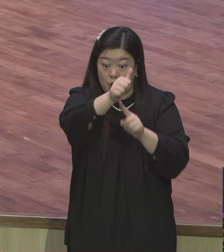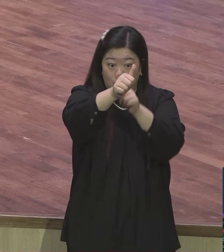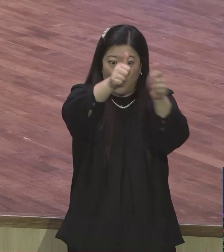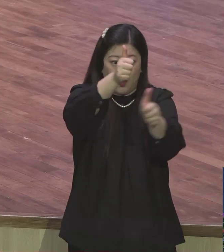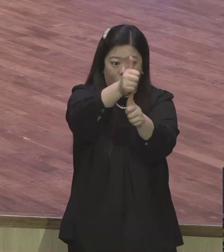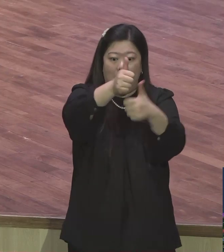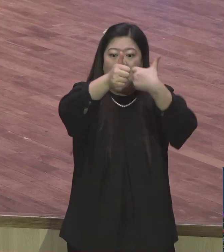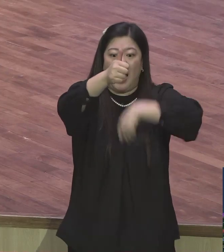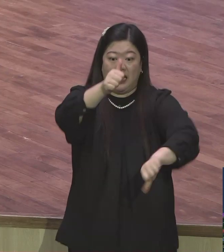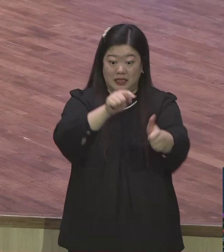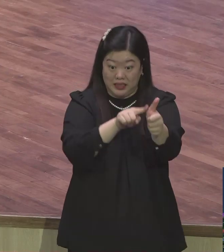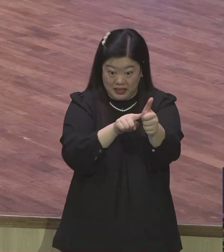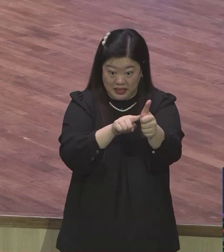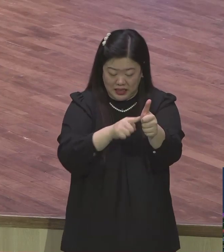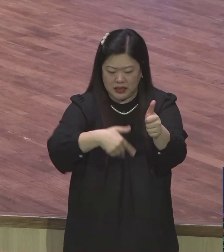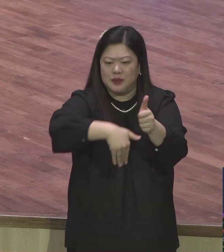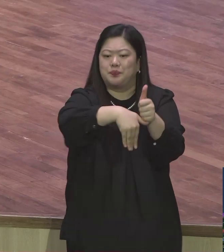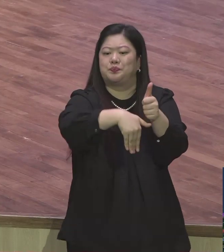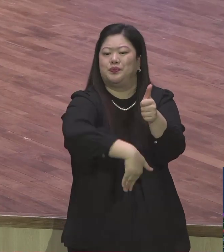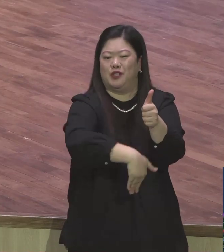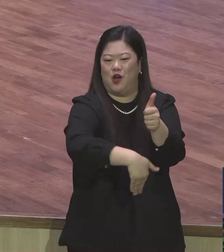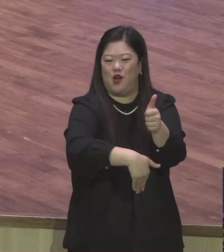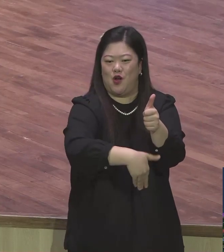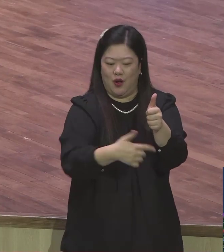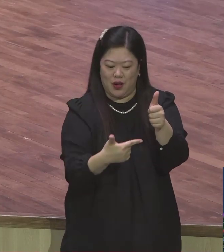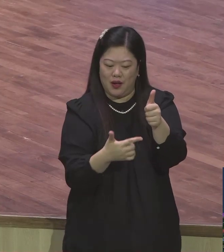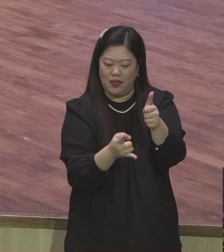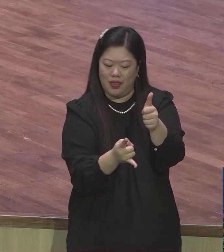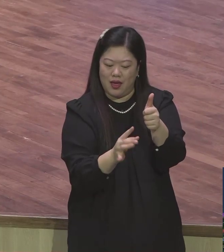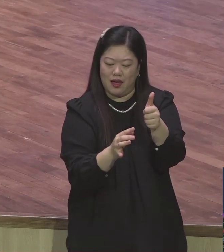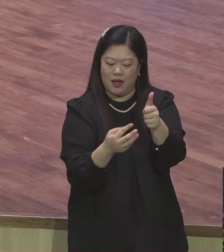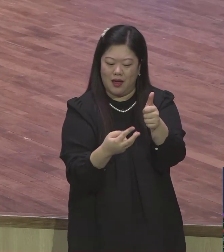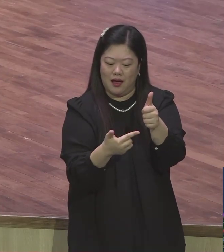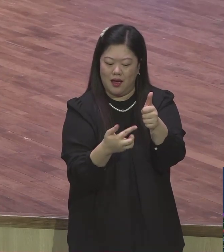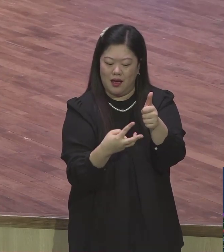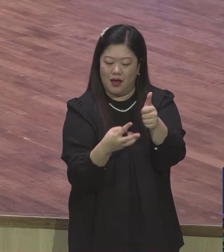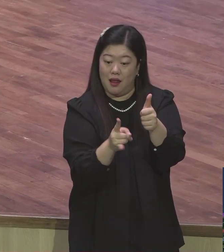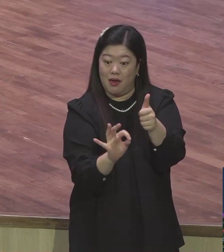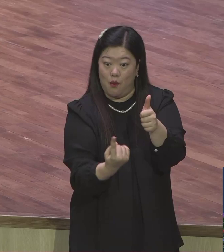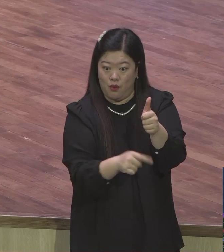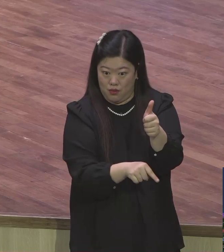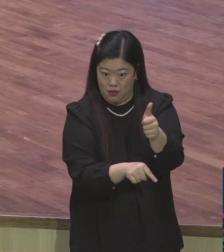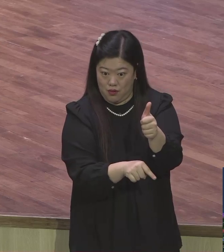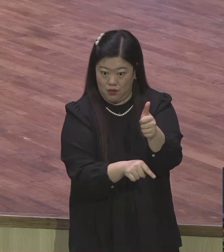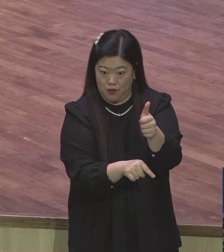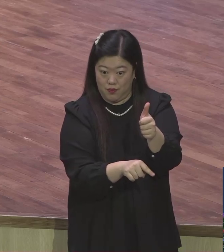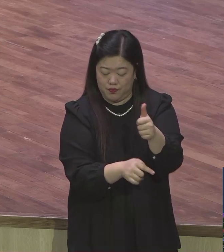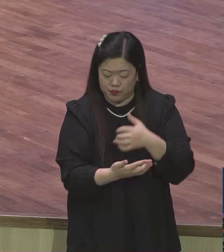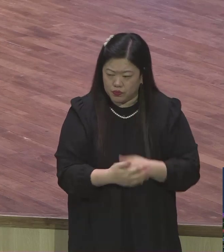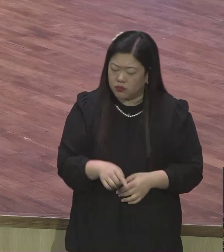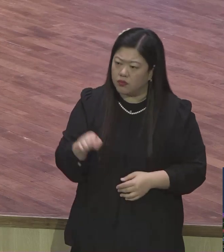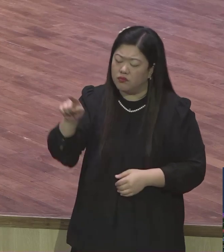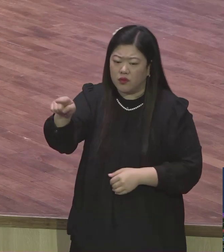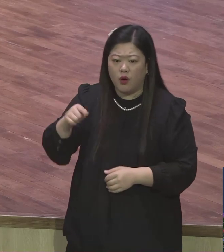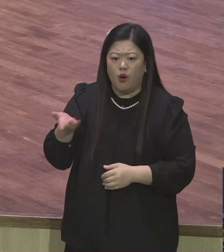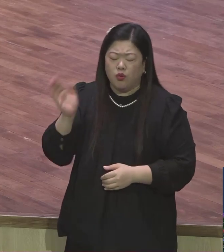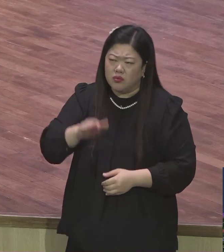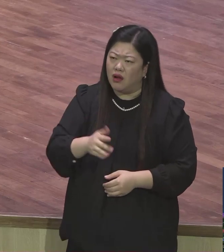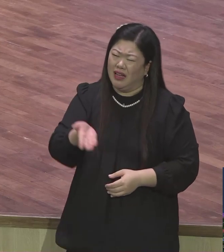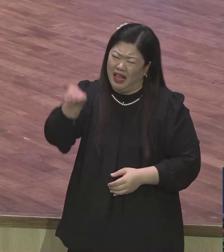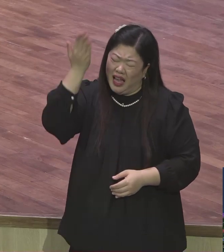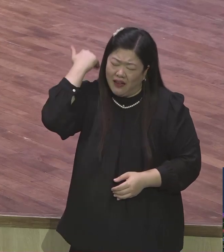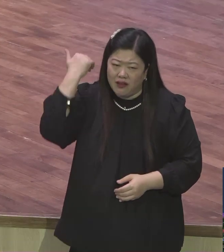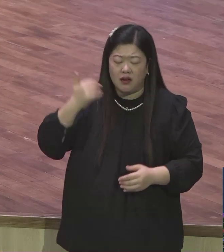그런데 이런 아버지와 딸리 크레멘스는 그리스도인들을 봤어요. 막